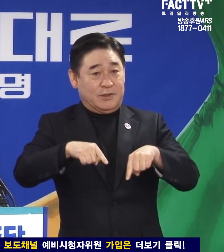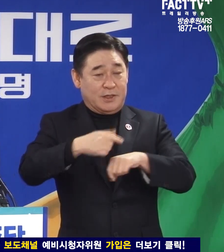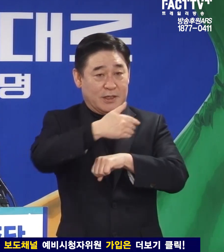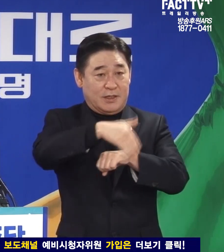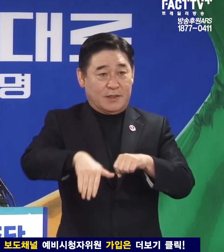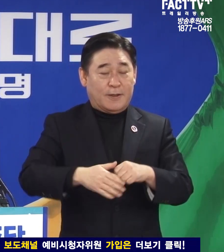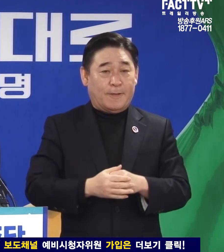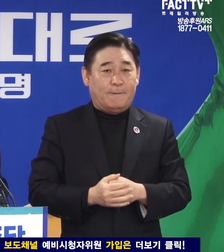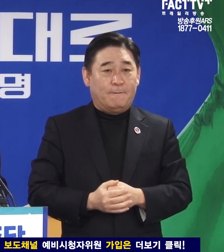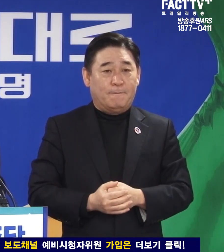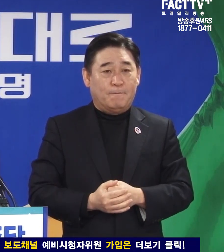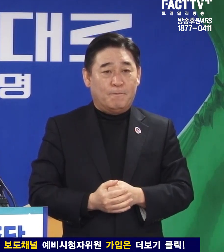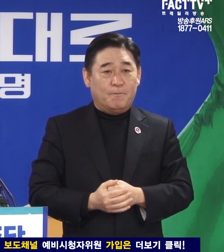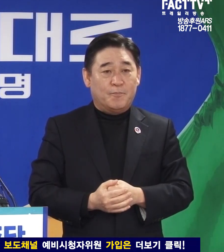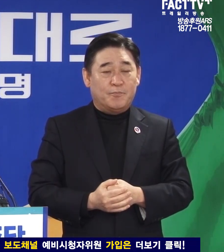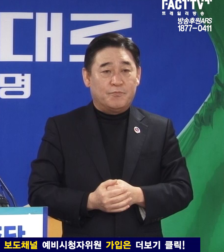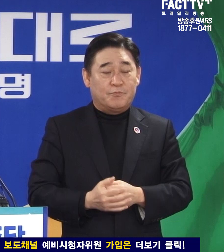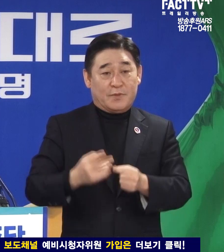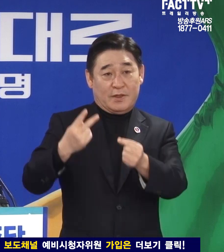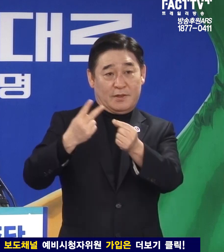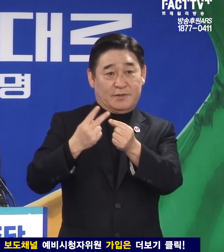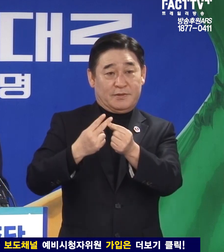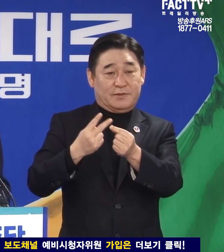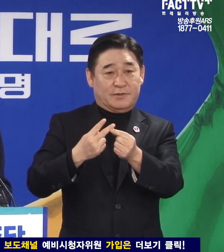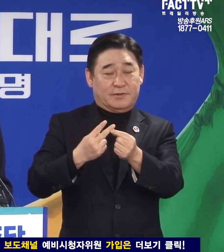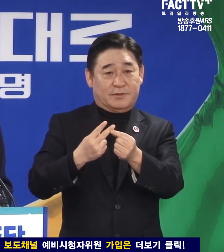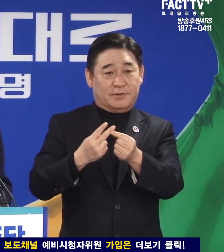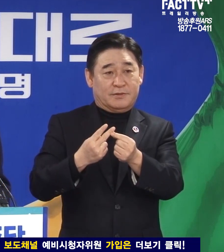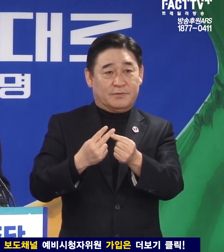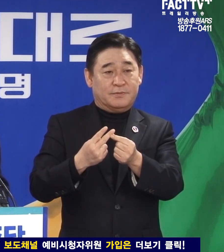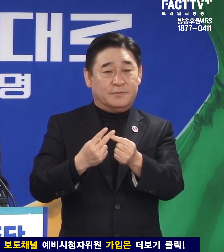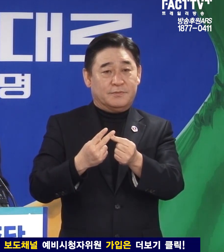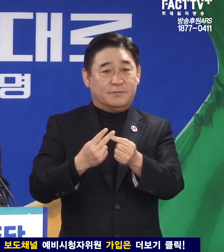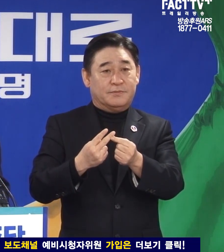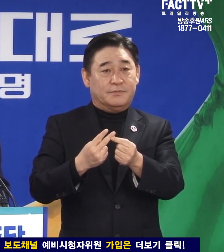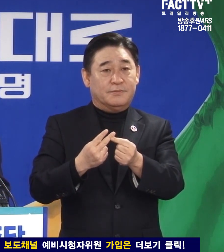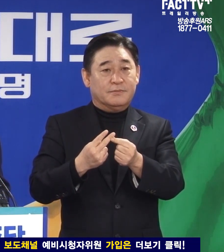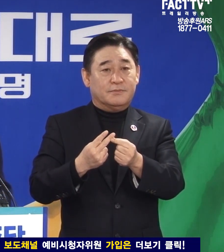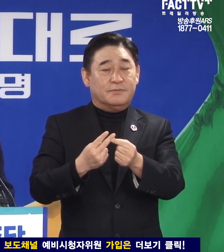하겠습니다. 두 번째,